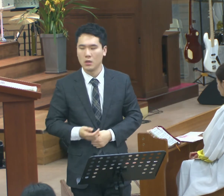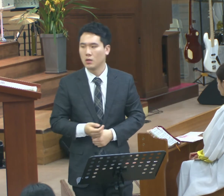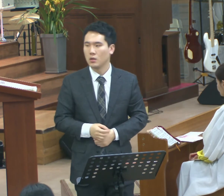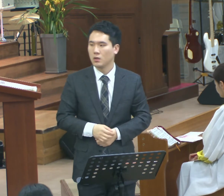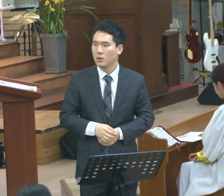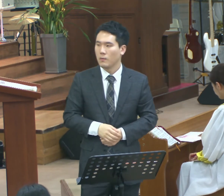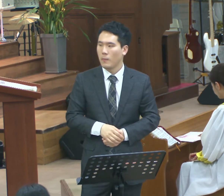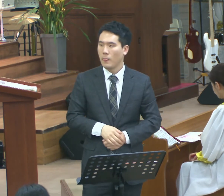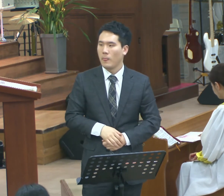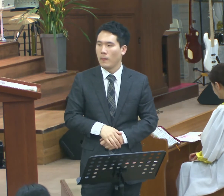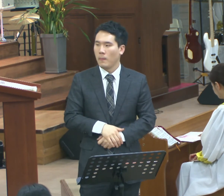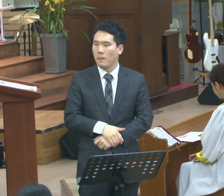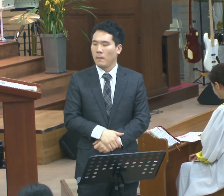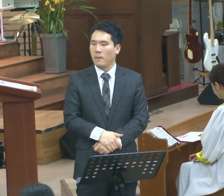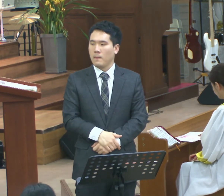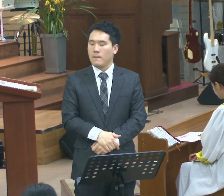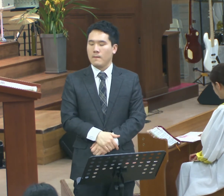그게 중요해요.